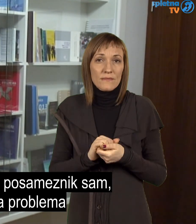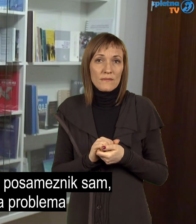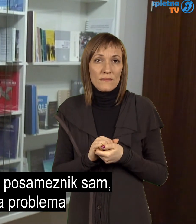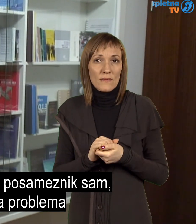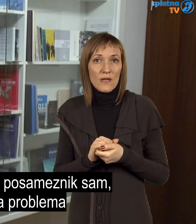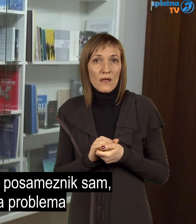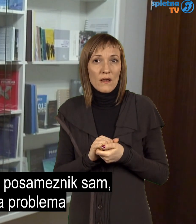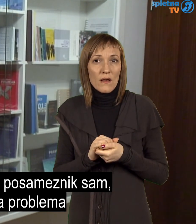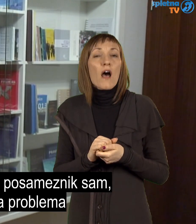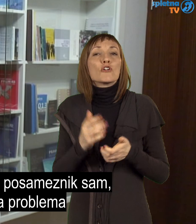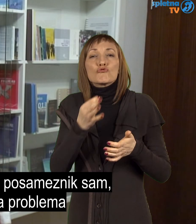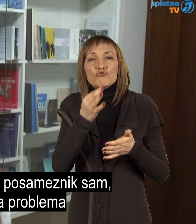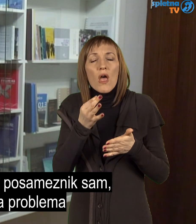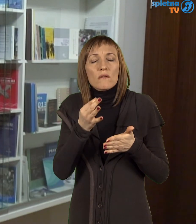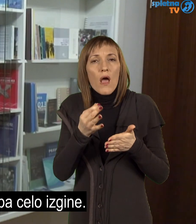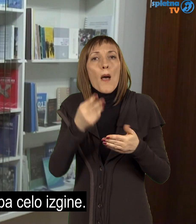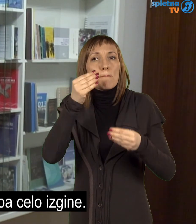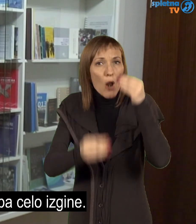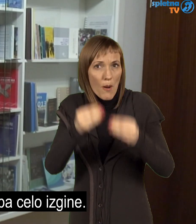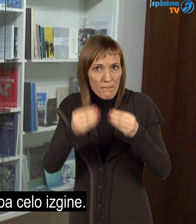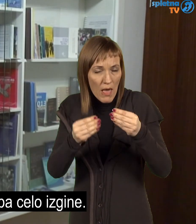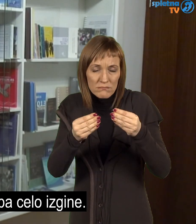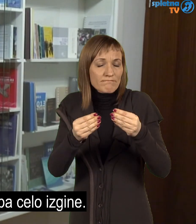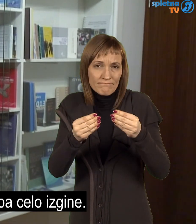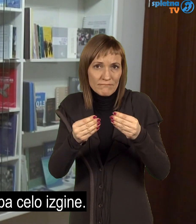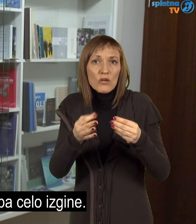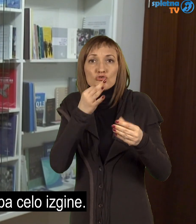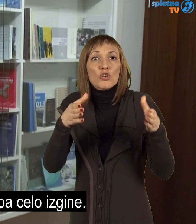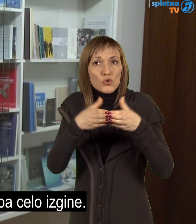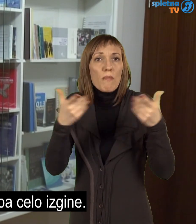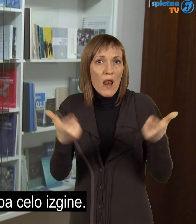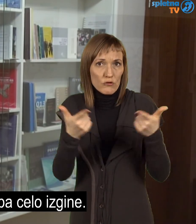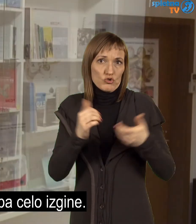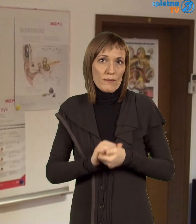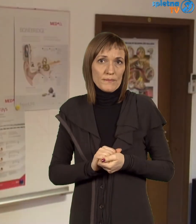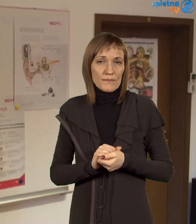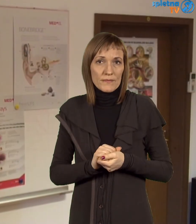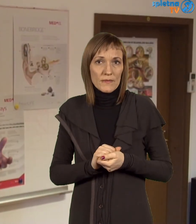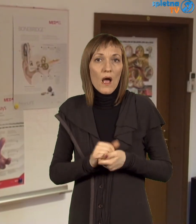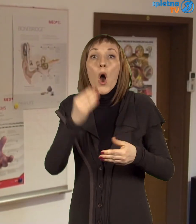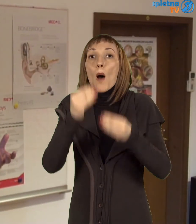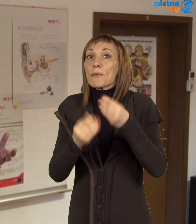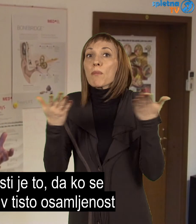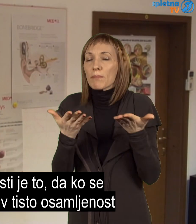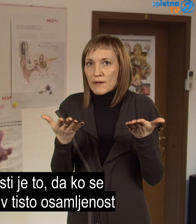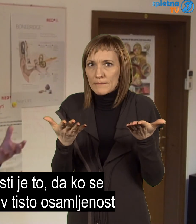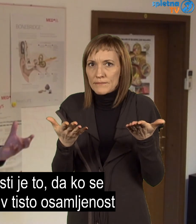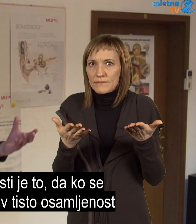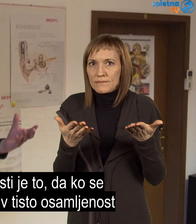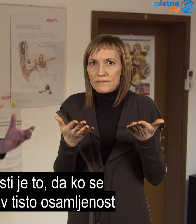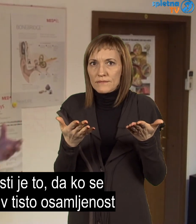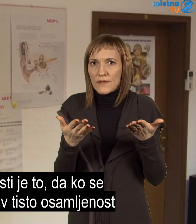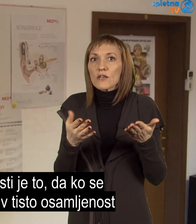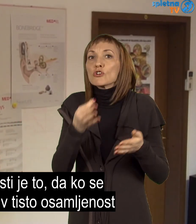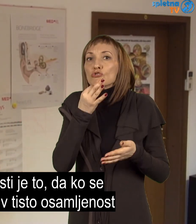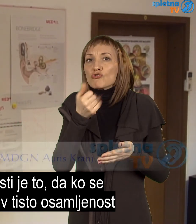skratka, teža problema se zmanjša ali pa celo izgine. Problem naglušnosti je to, da